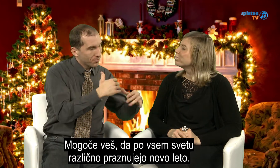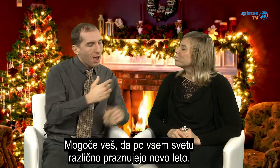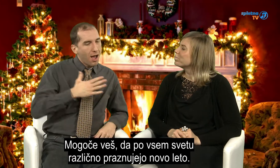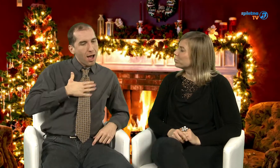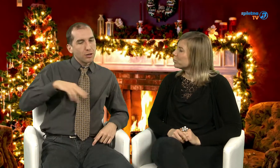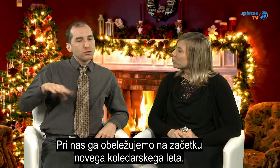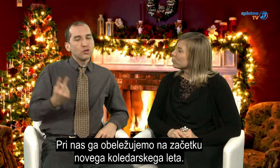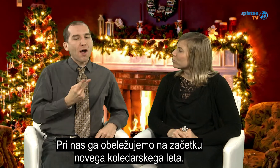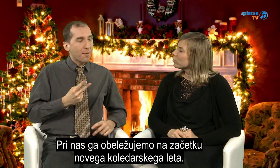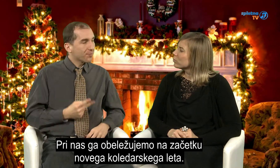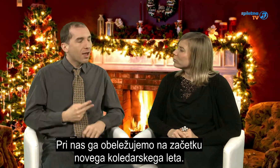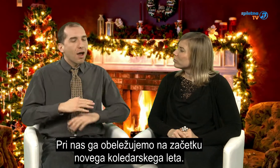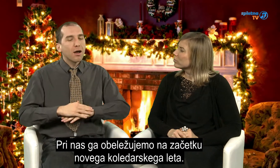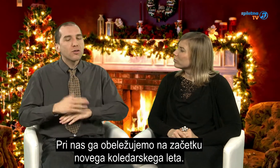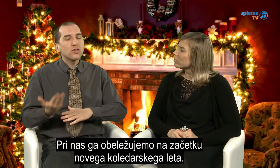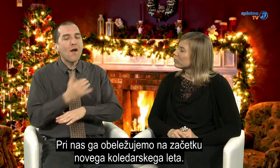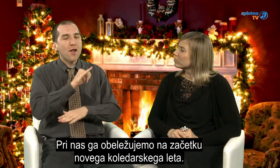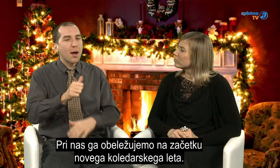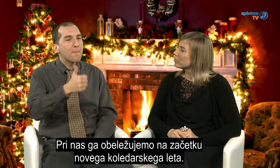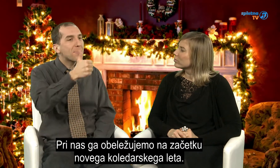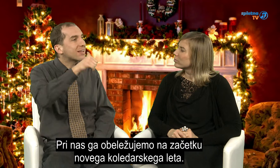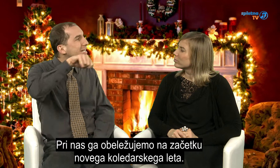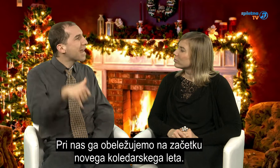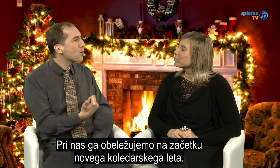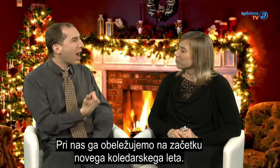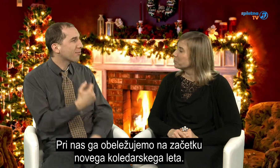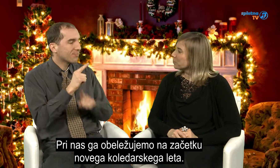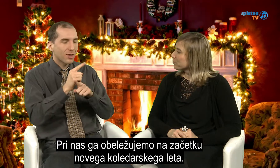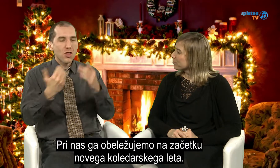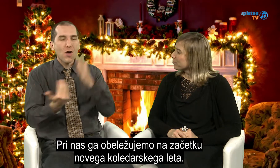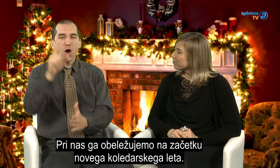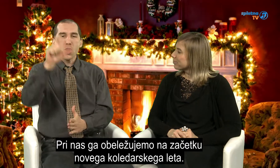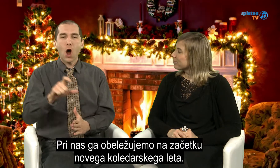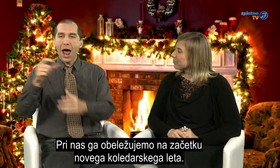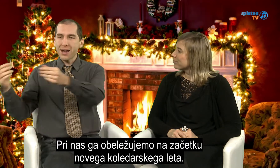Pri nas ga obeležujemo na začetku novega koledarskega leta.